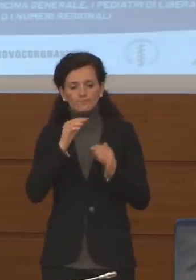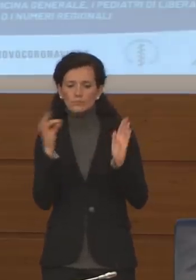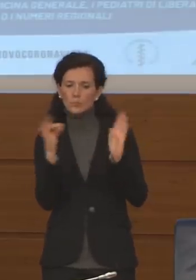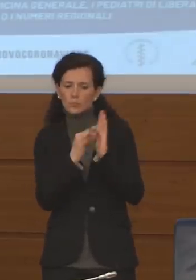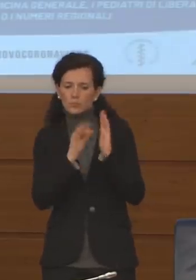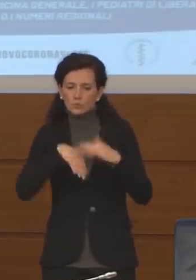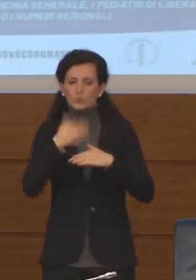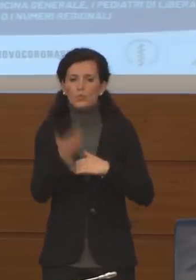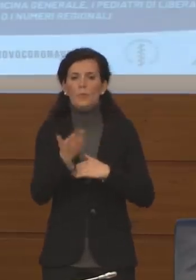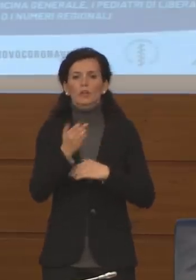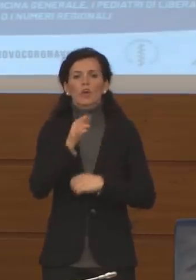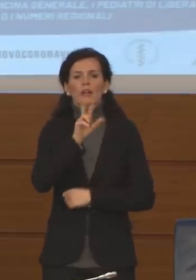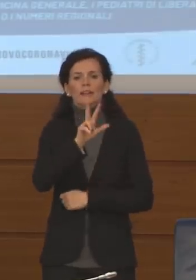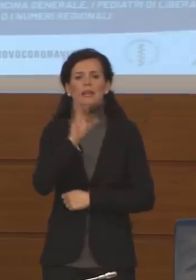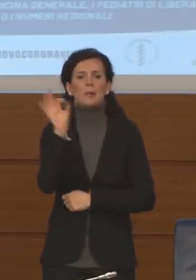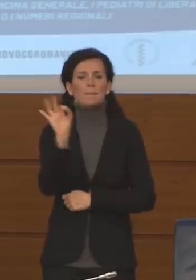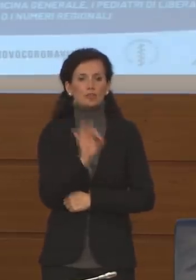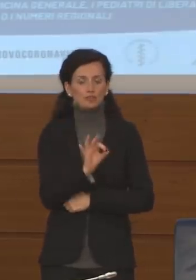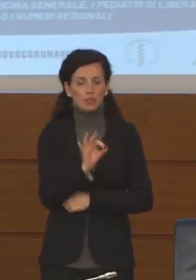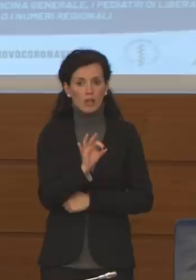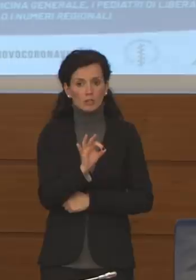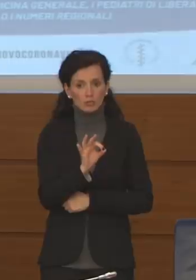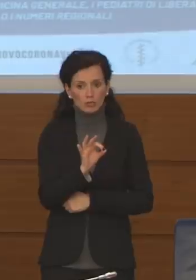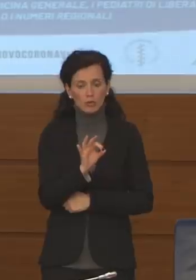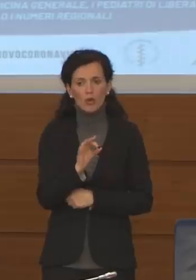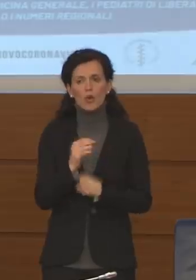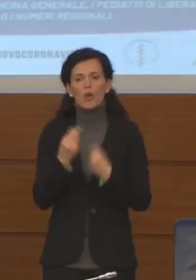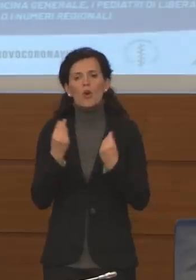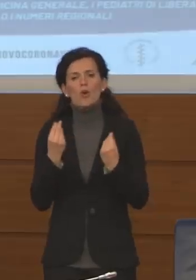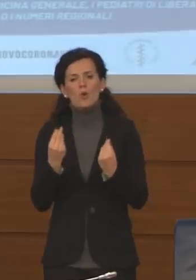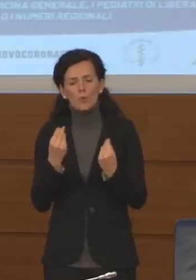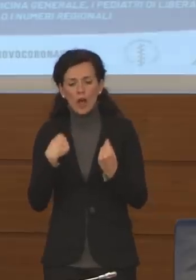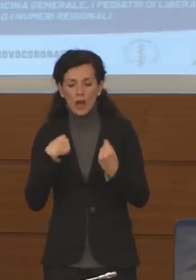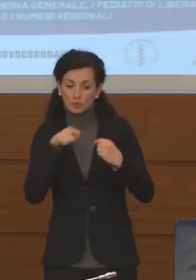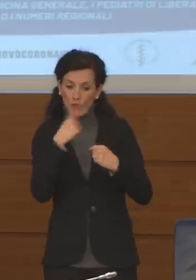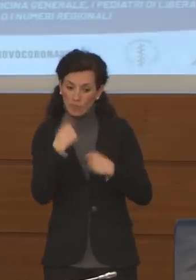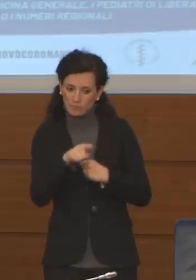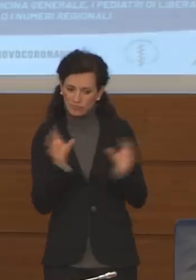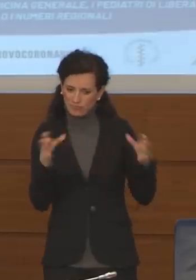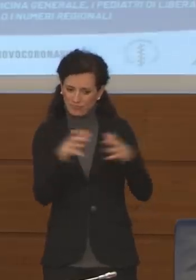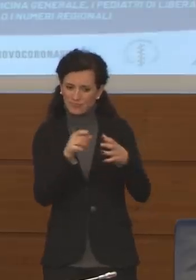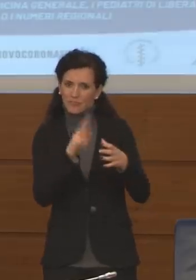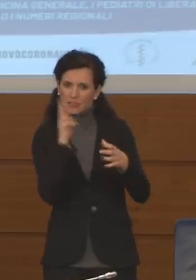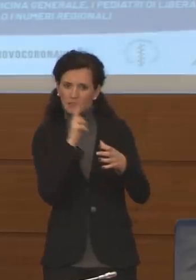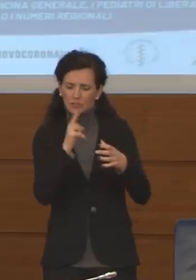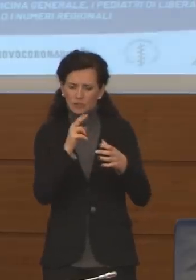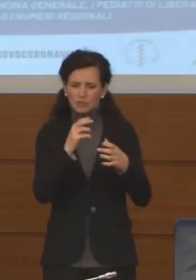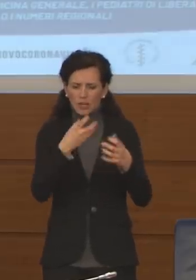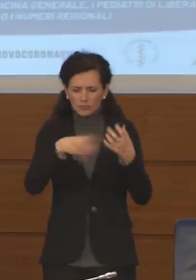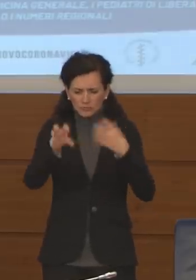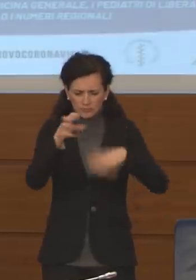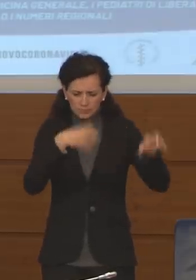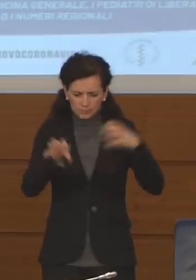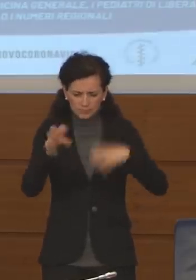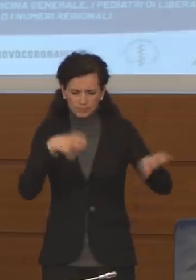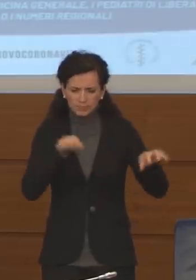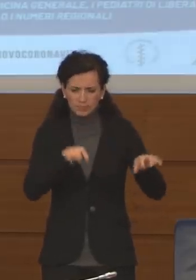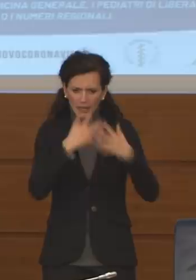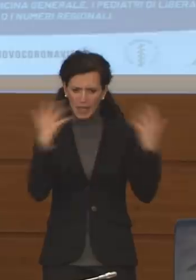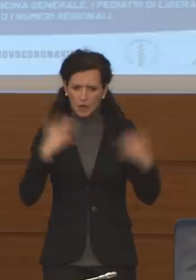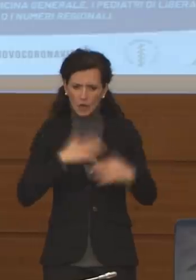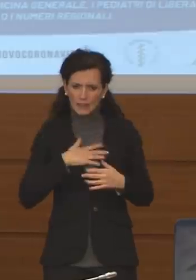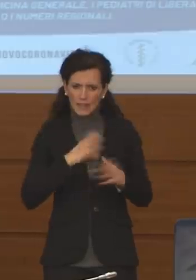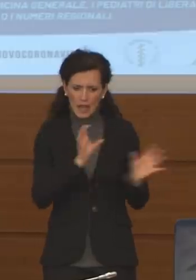quando poi viene andiamo a scorporarlo per fasce di età emerge un